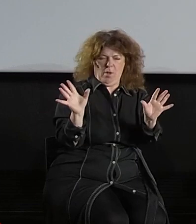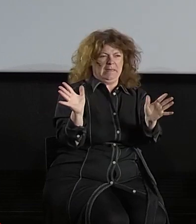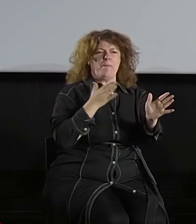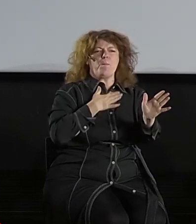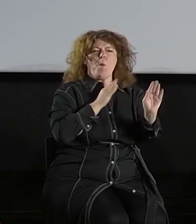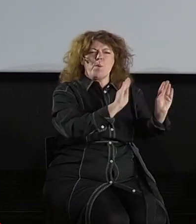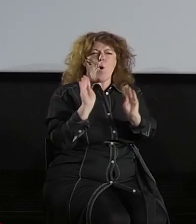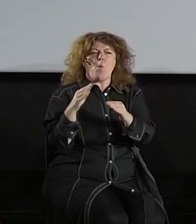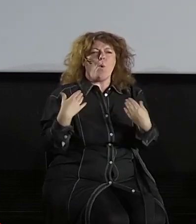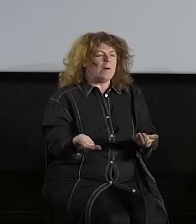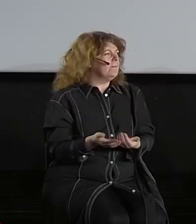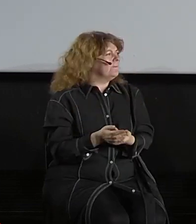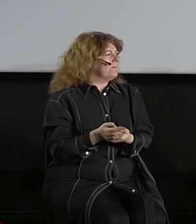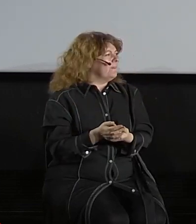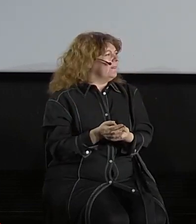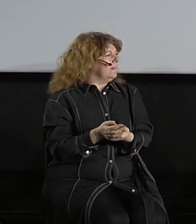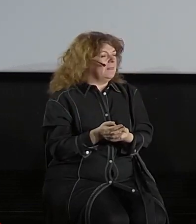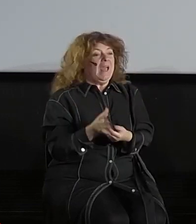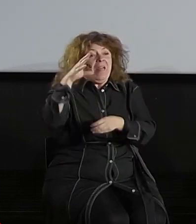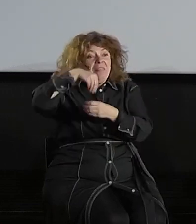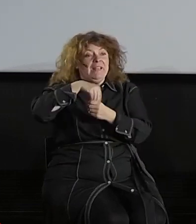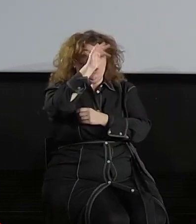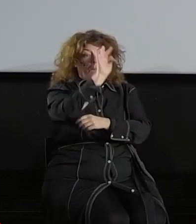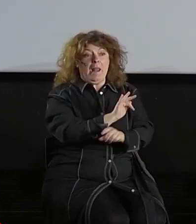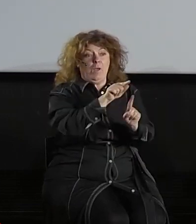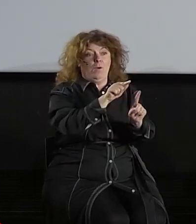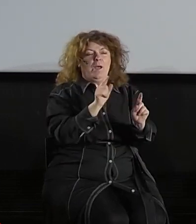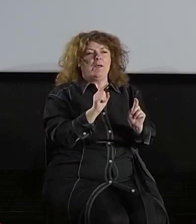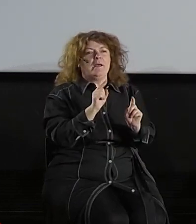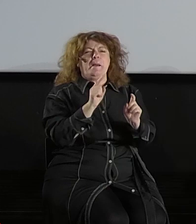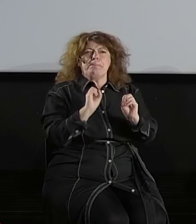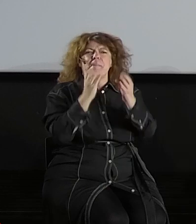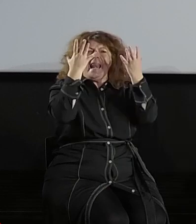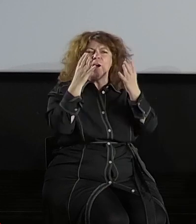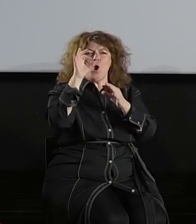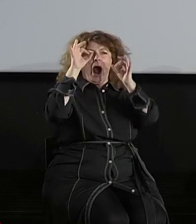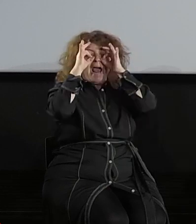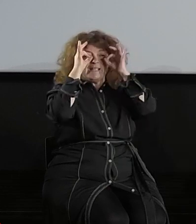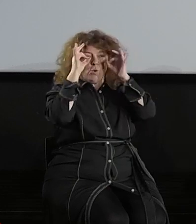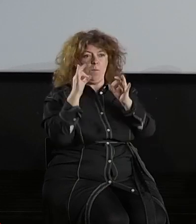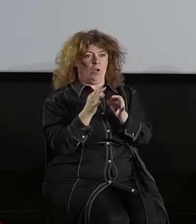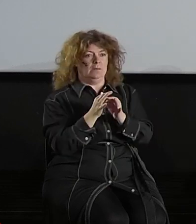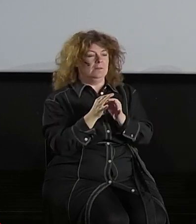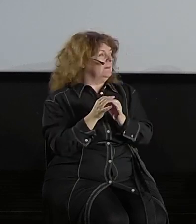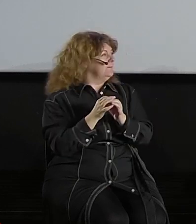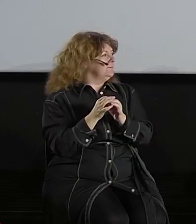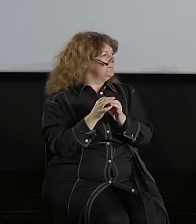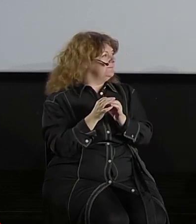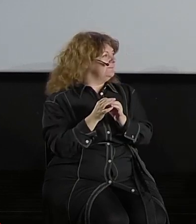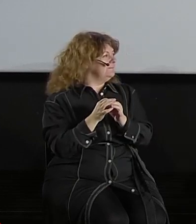y y hay algo Precisamente en la película del milagro de an suvan que de hecho lo comentáis en la propia obra no que es el